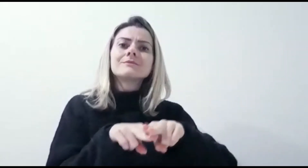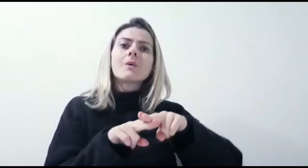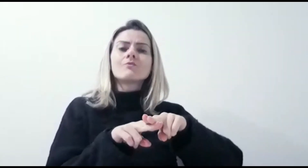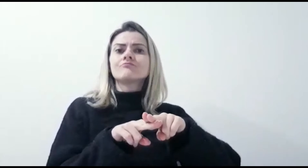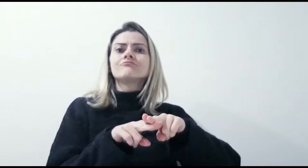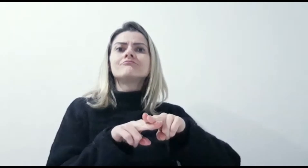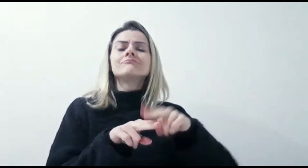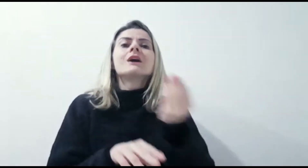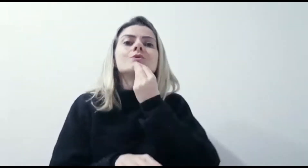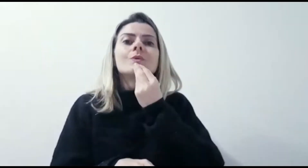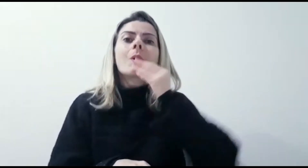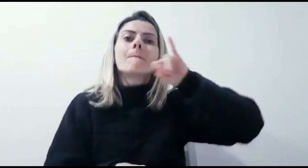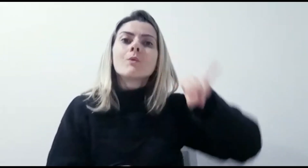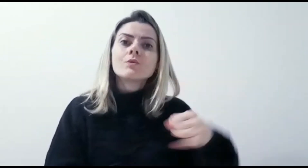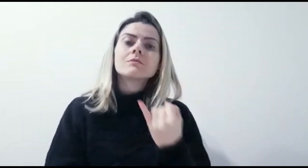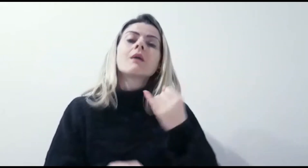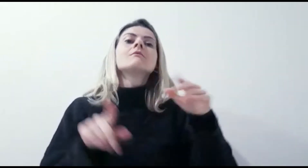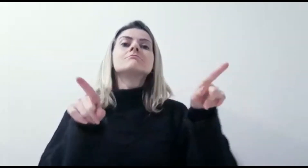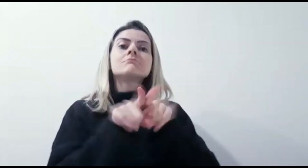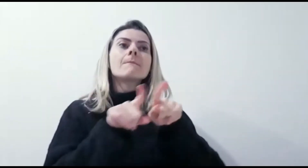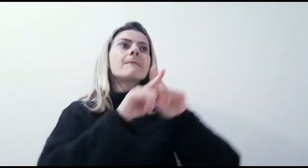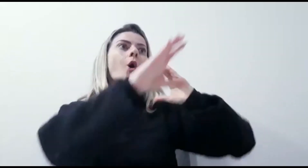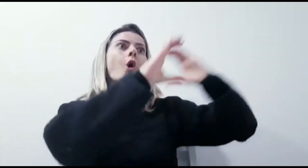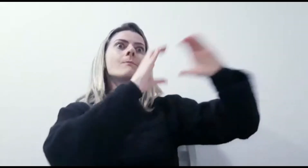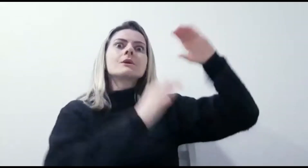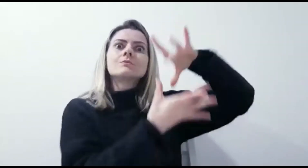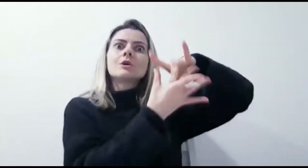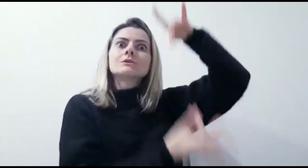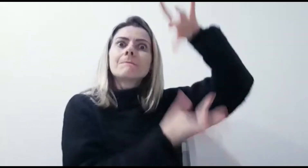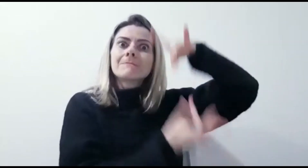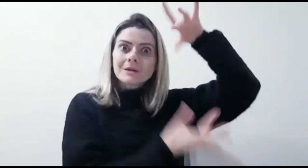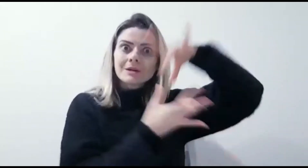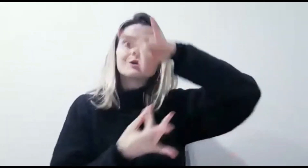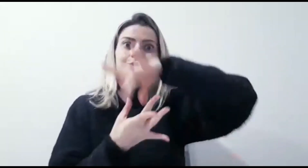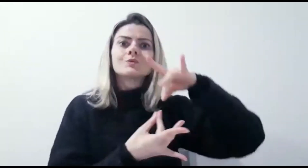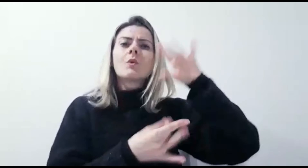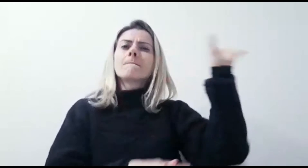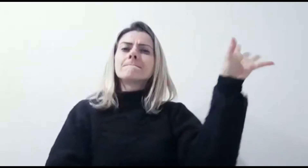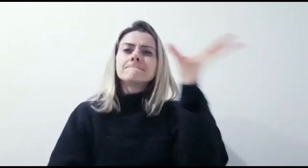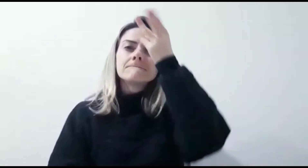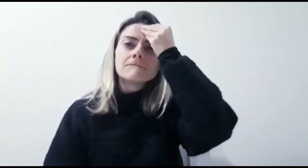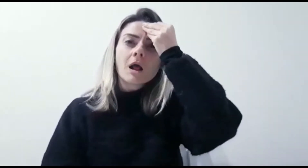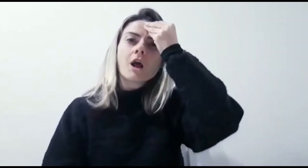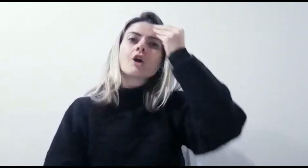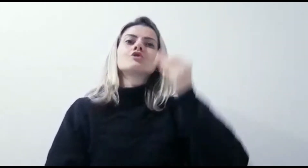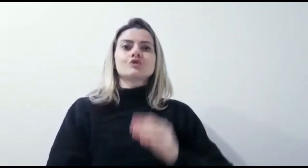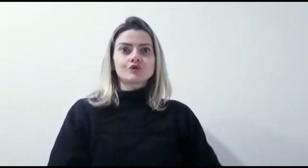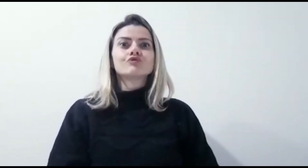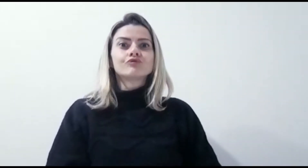espiritismo também acredita na reencarnação, são as oportunidades que nós temos, né, de melhoria espiritual,